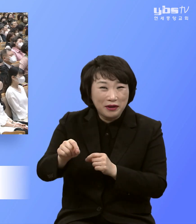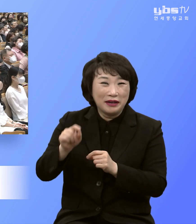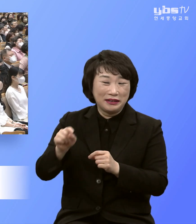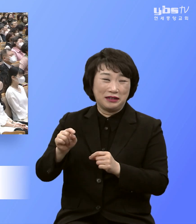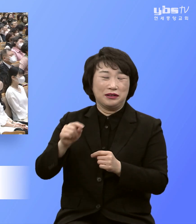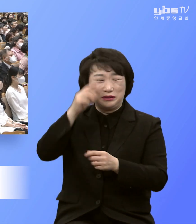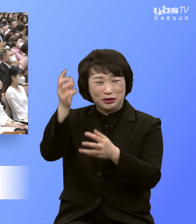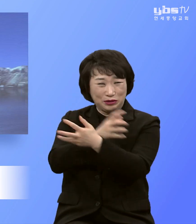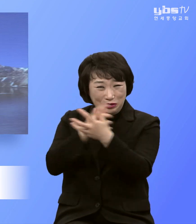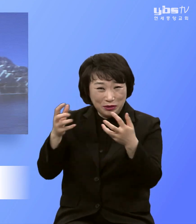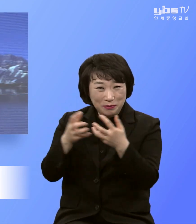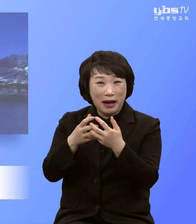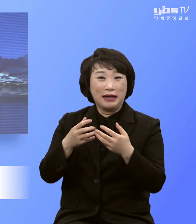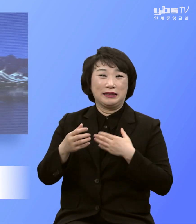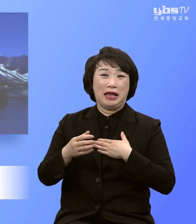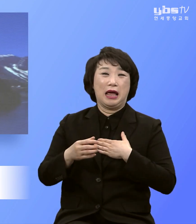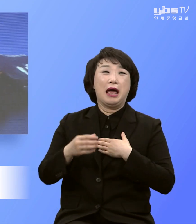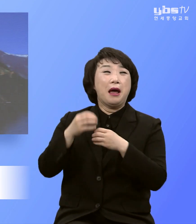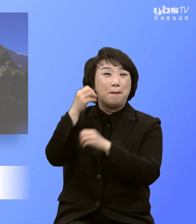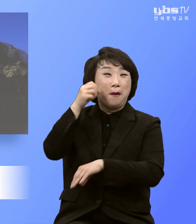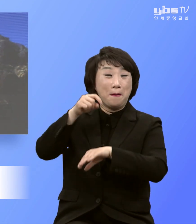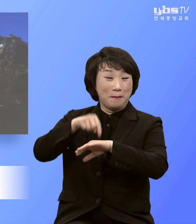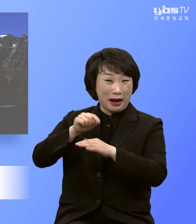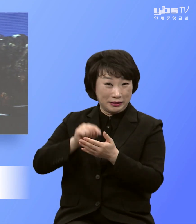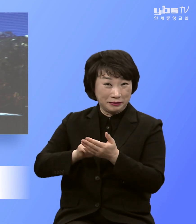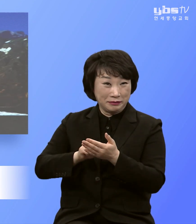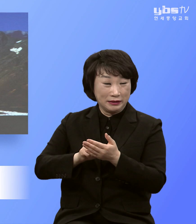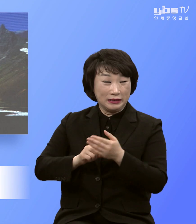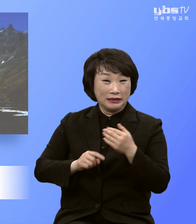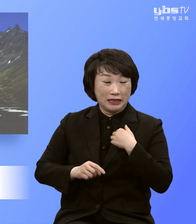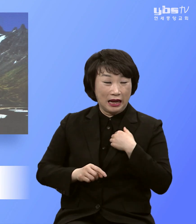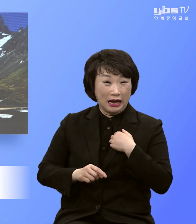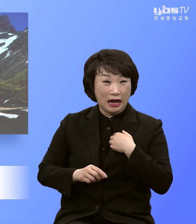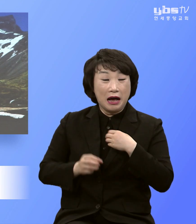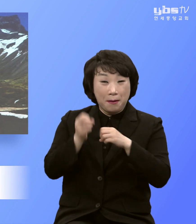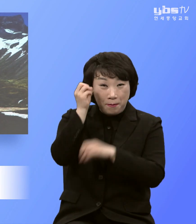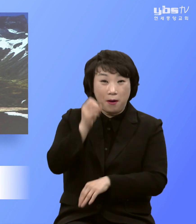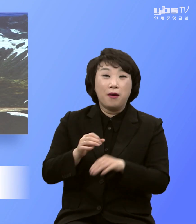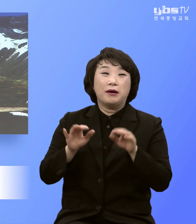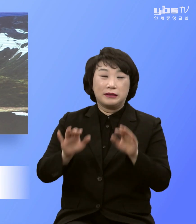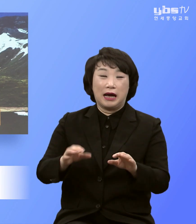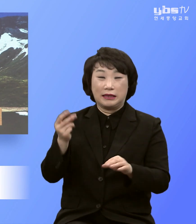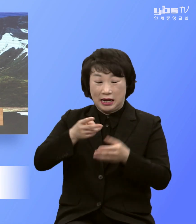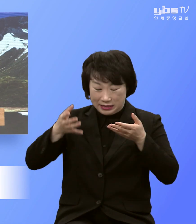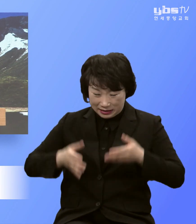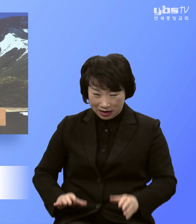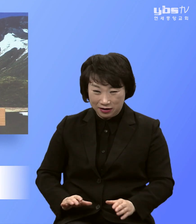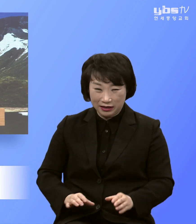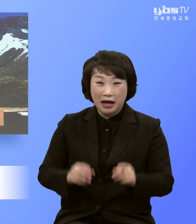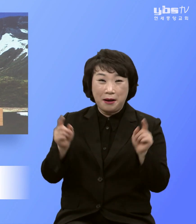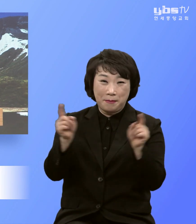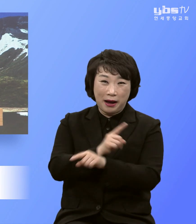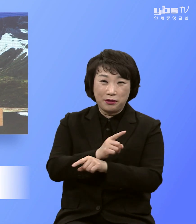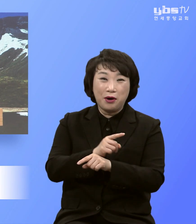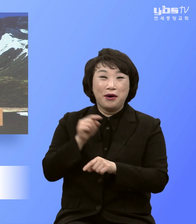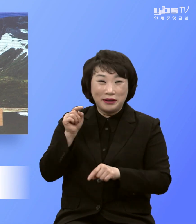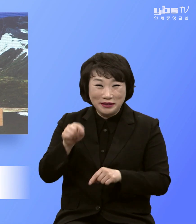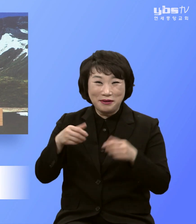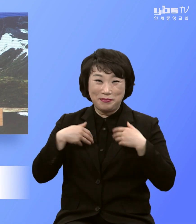성령 충만으로 내 본심, 내 본질을 거듭나서 뜯어고치는